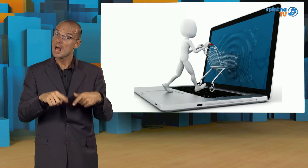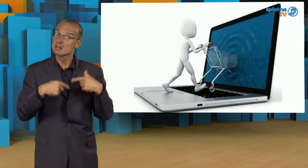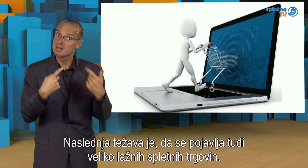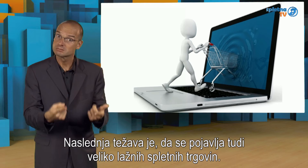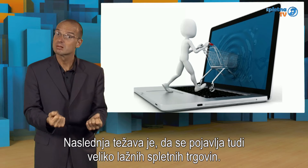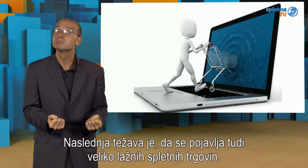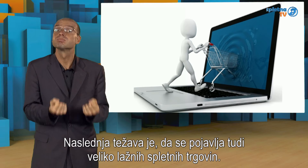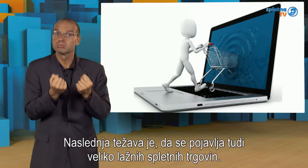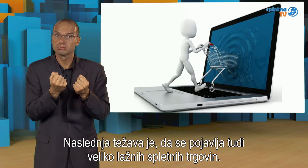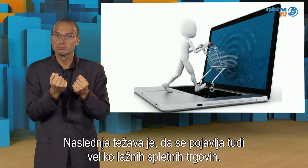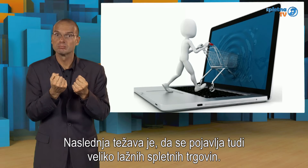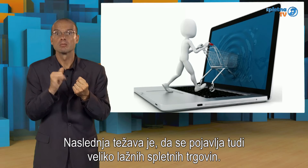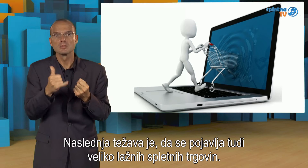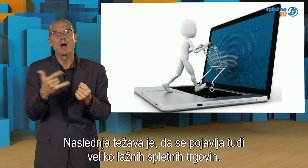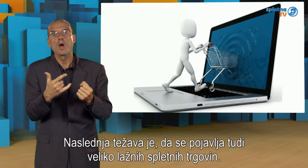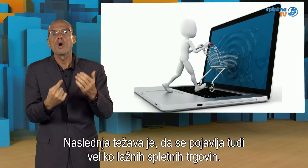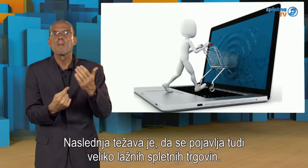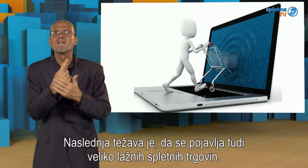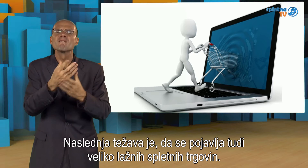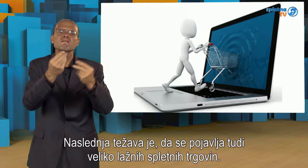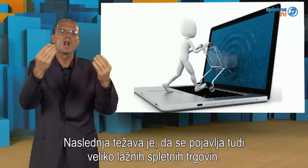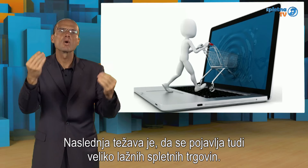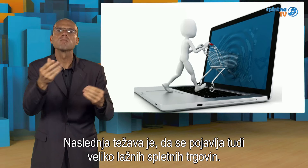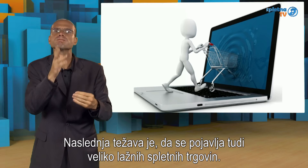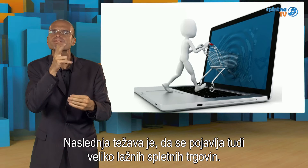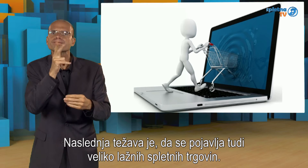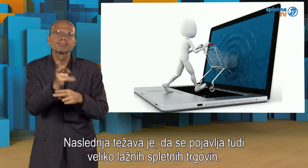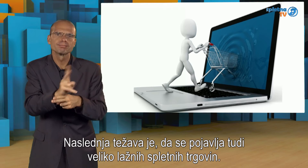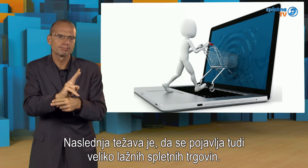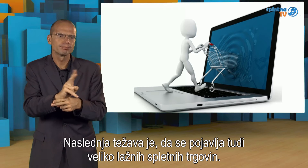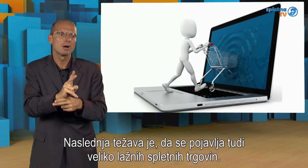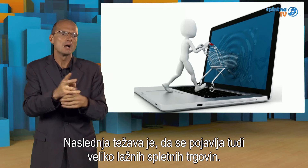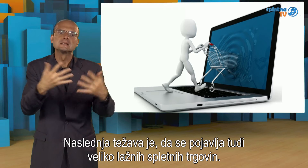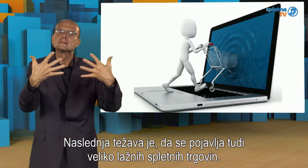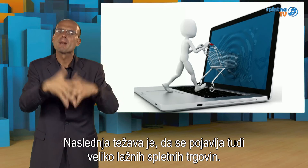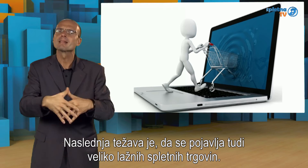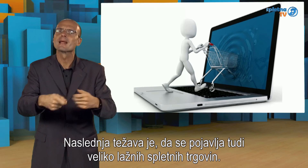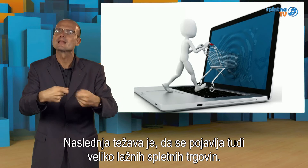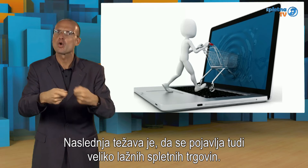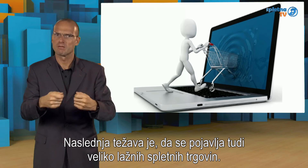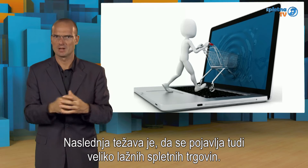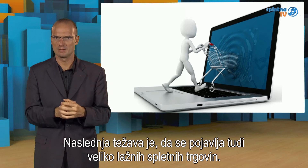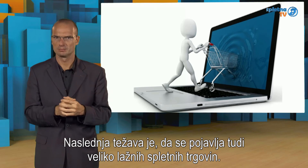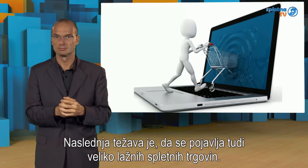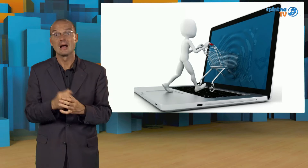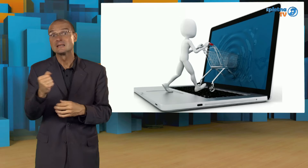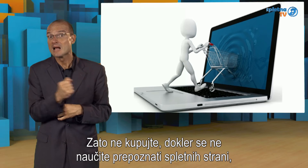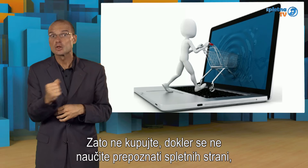Naslednja težava je, da se pojavlja tudi veliko lažnih spletnih trgovin. Zato ne kupujte, dokler se ne naučite prepoznati